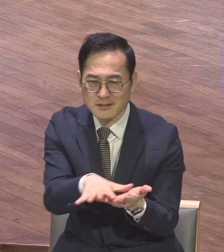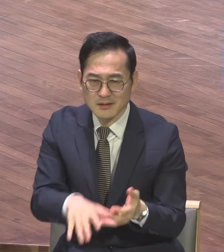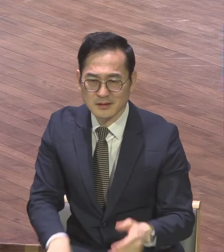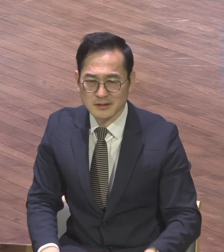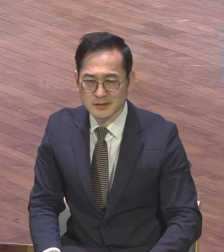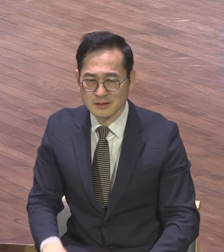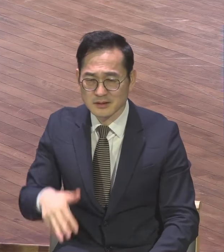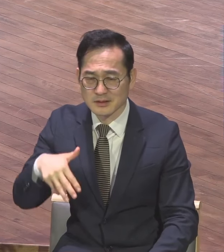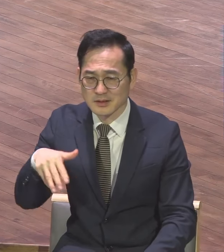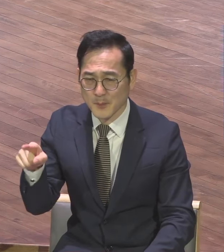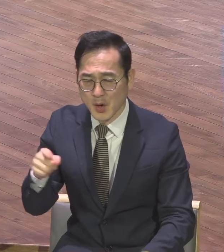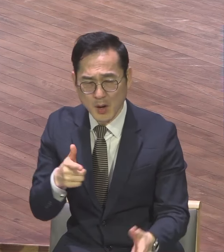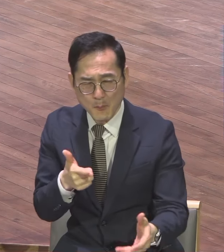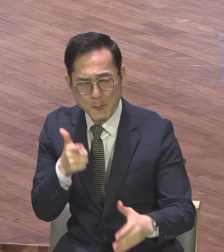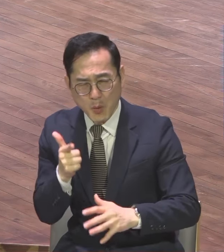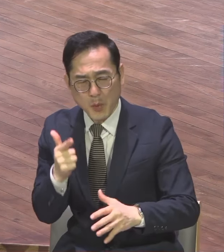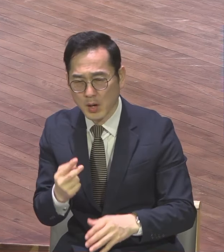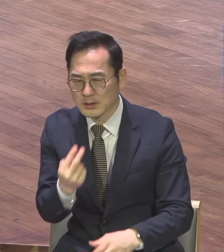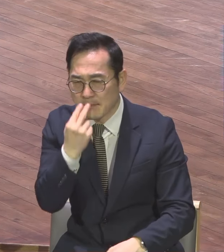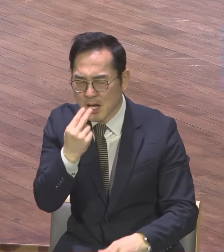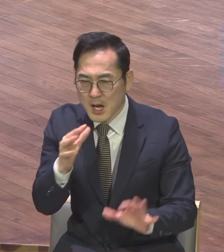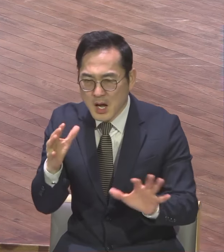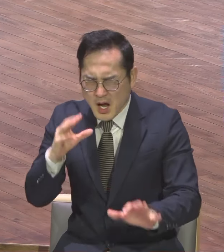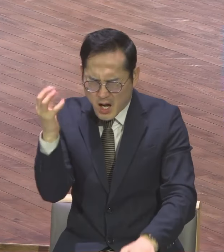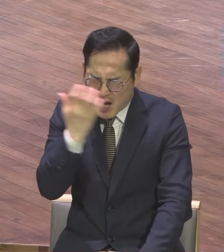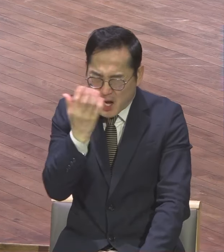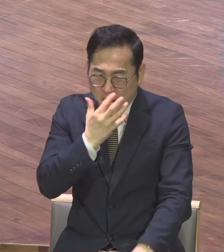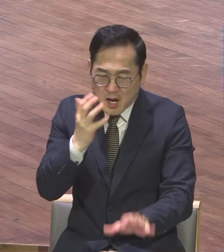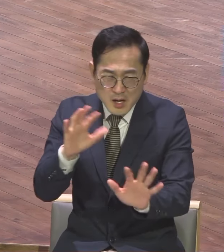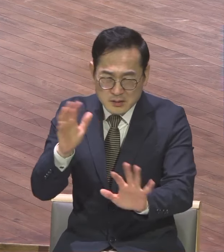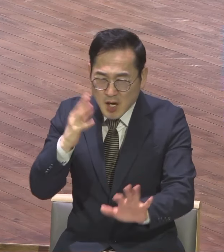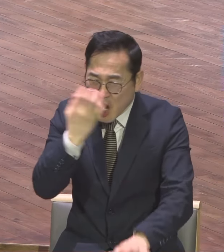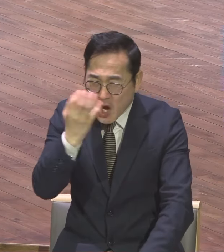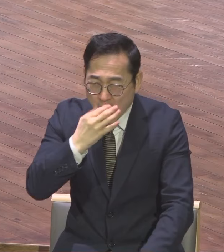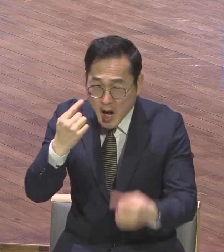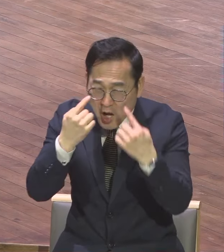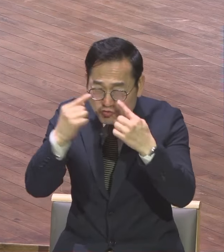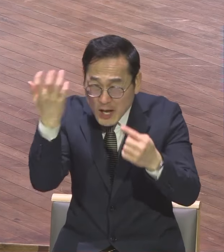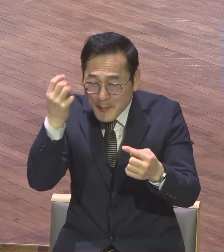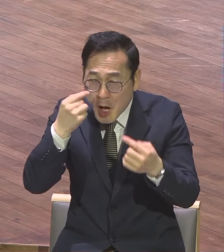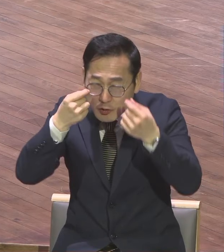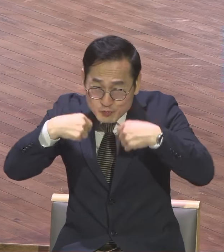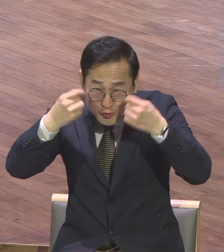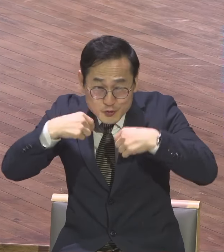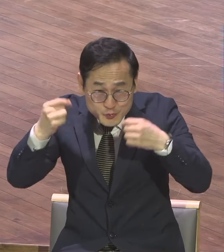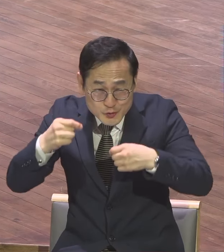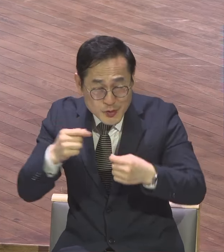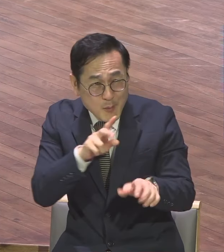쏘았는데 그 최루탄을 이제 우산으로 막았다. 그래서 우산 혁명이라 그렇게